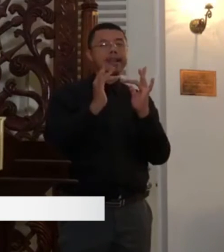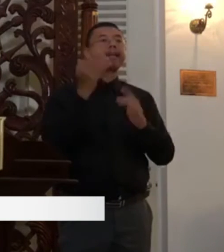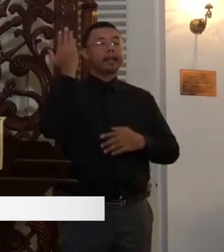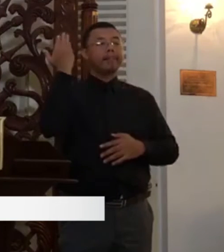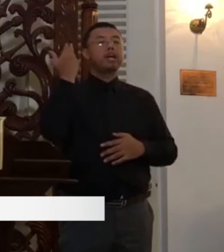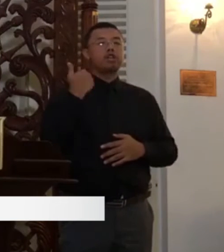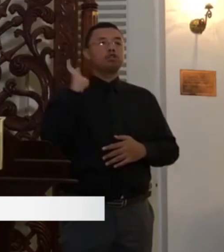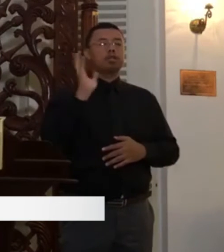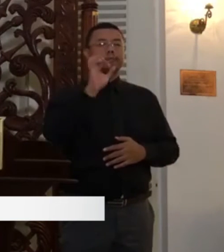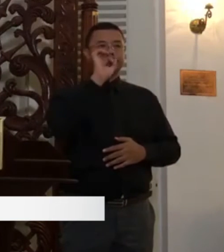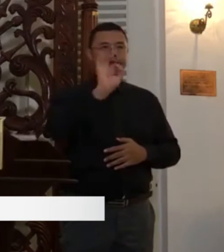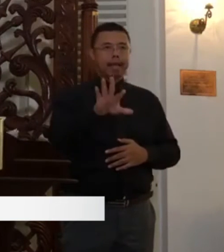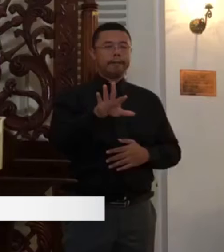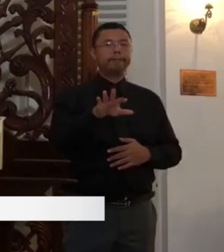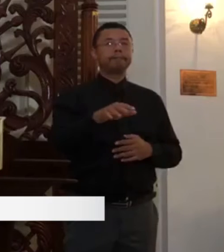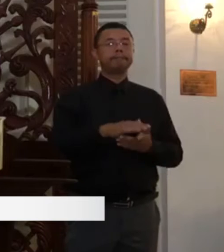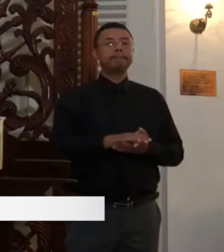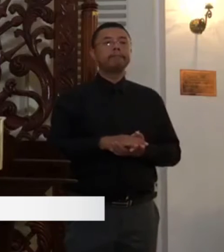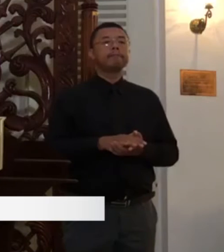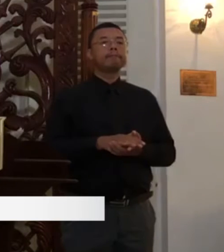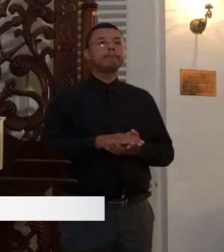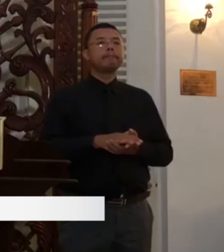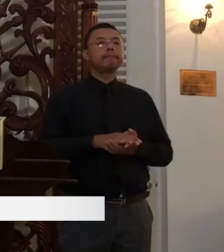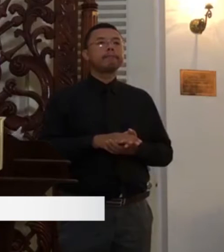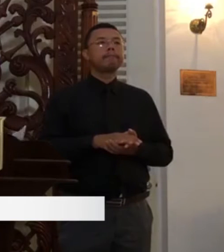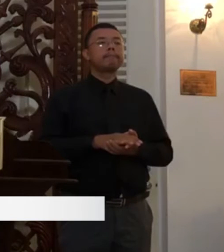kemarin sempat disampaikan bahwa